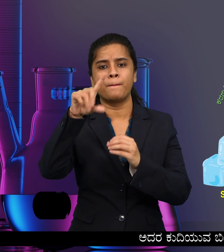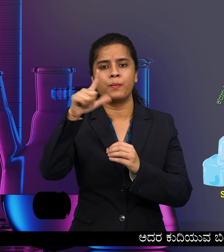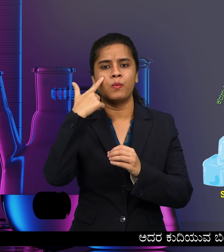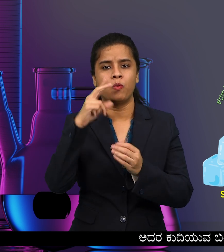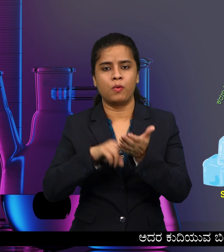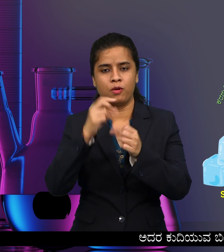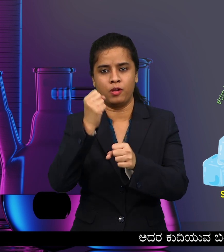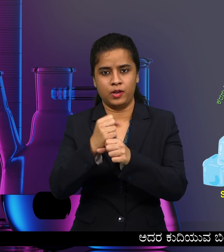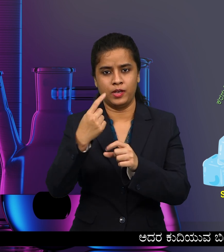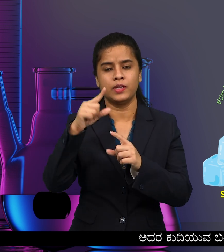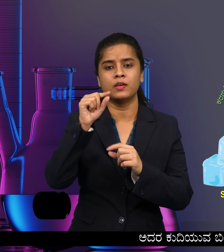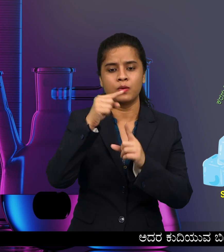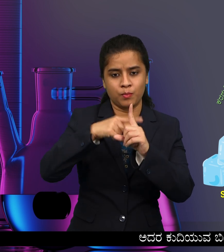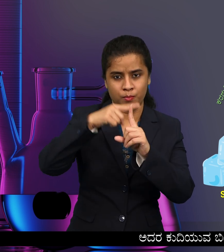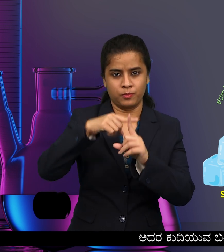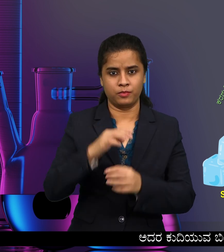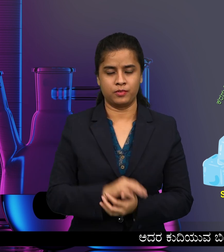ಕರೆಯಲಾಗುತ್ತದೆ.